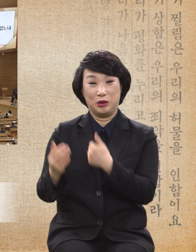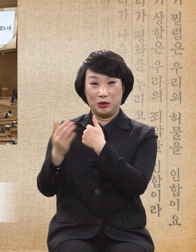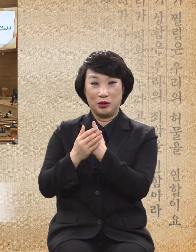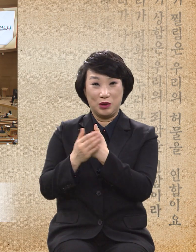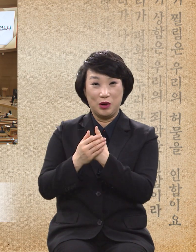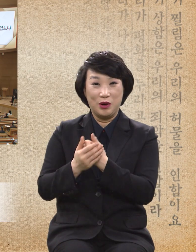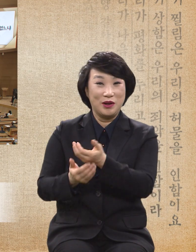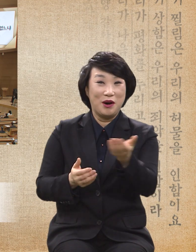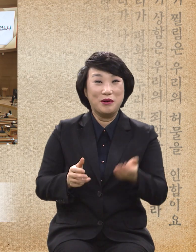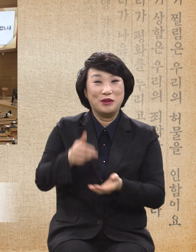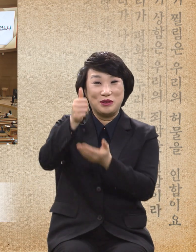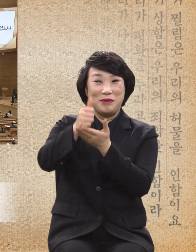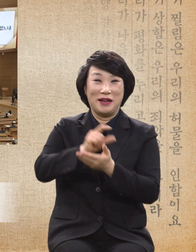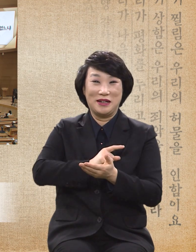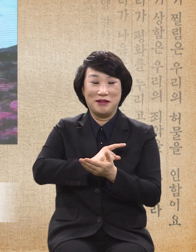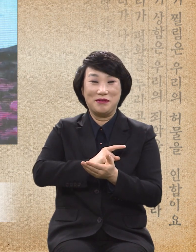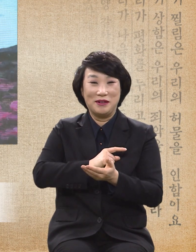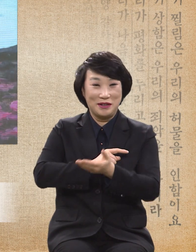도우시면 아멘 합시다.